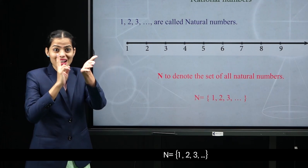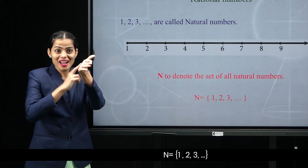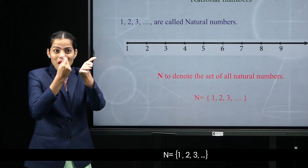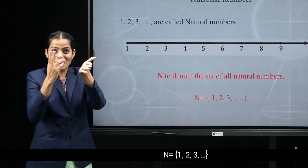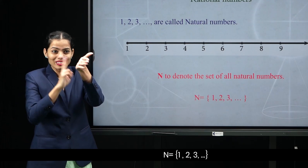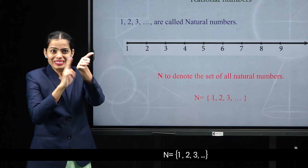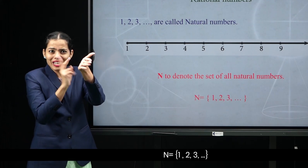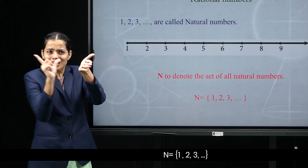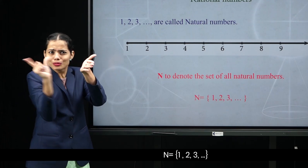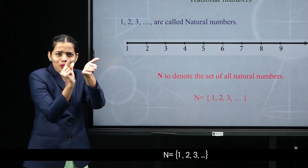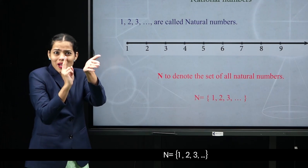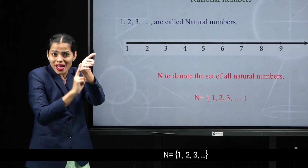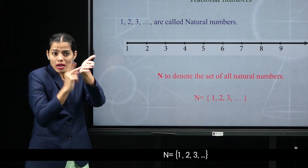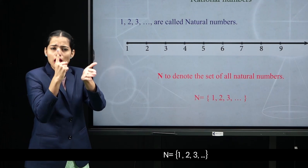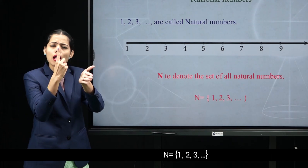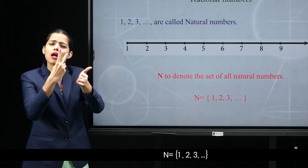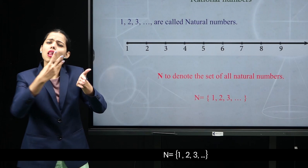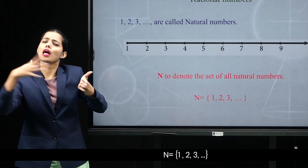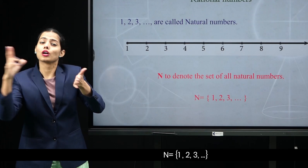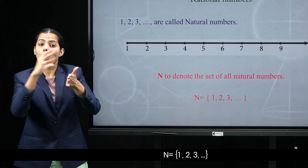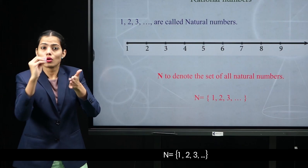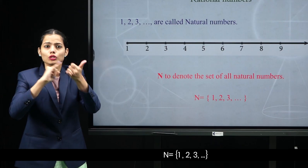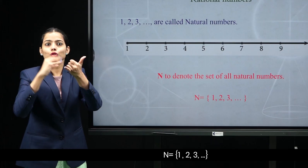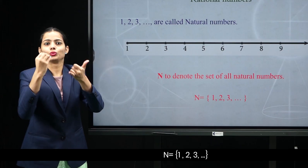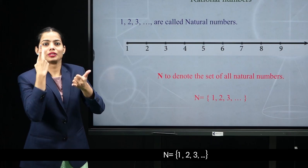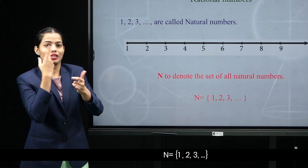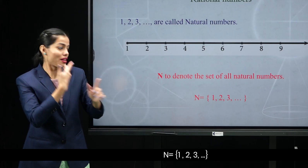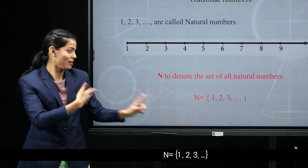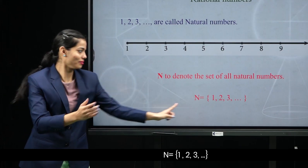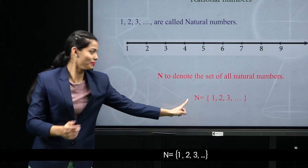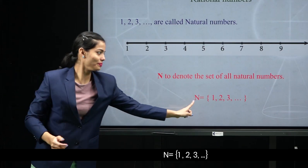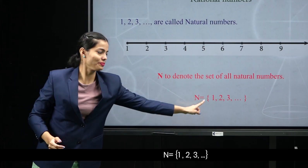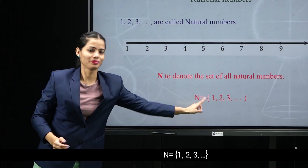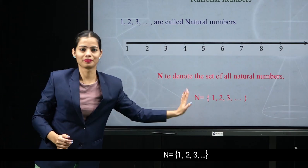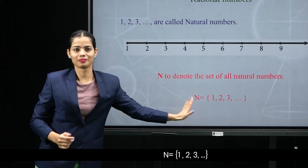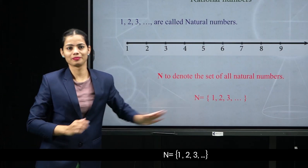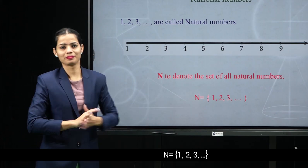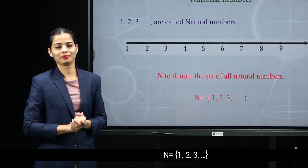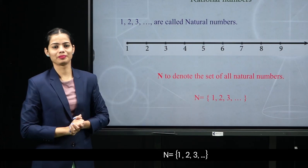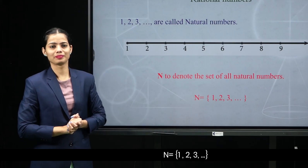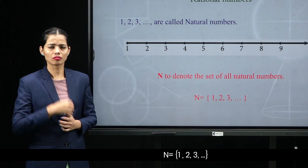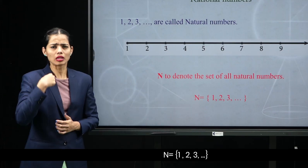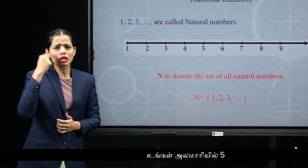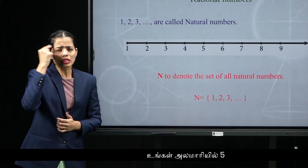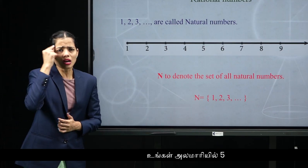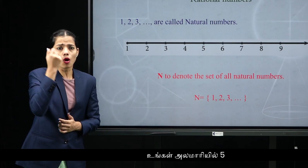எண் ஈடு சுருள் அடைப்பு குறிக்குள் 1, 2, 3 தொடர்புள்ளிகள்.